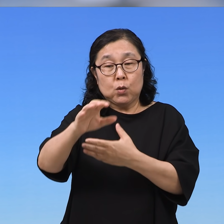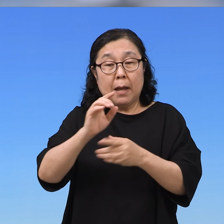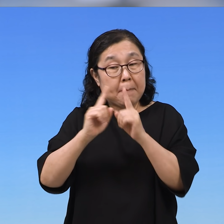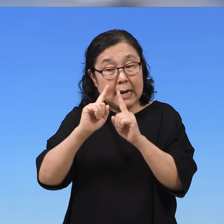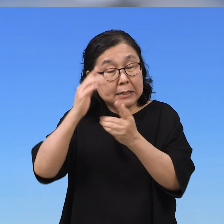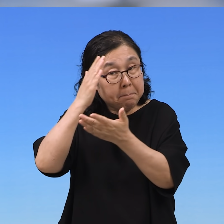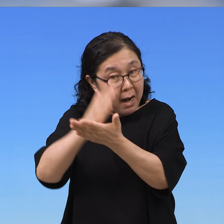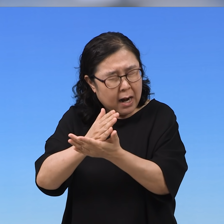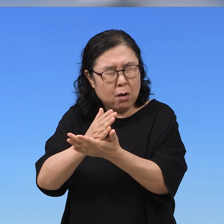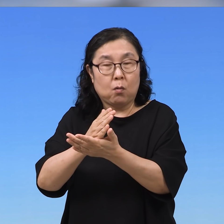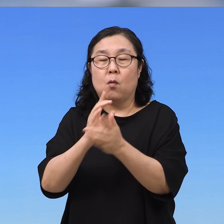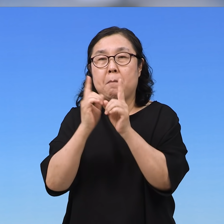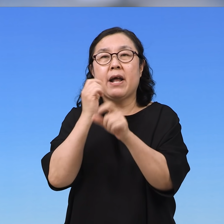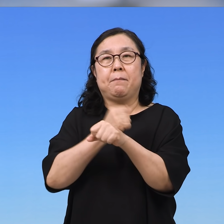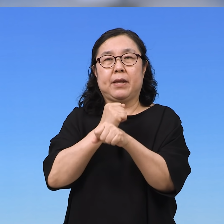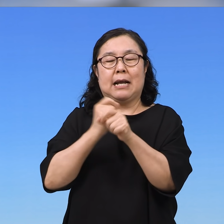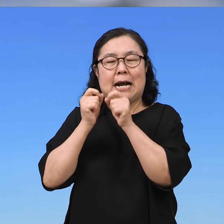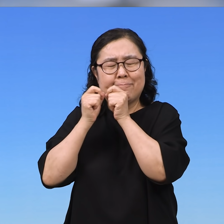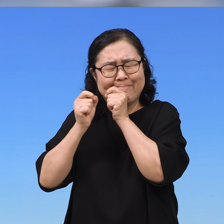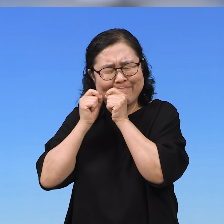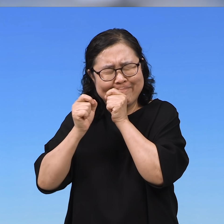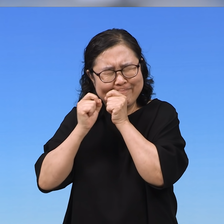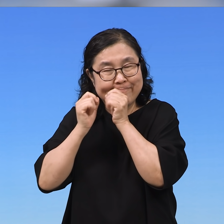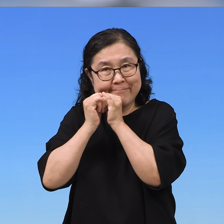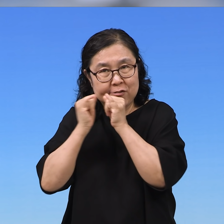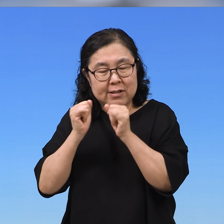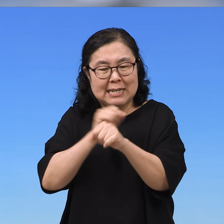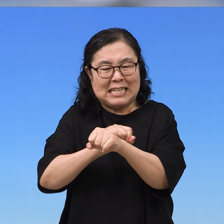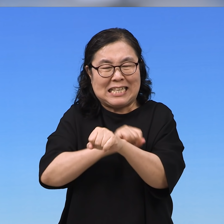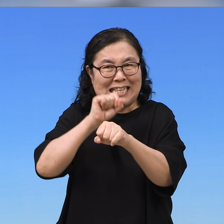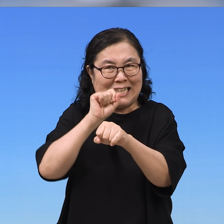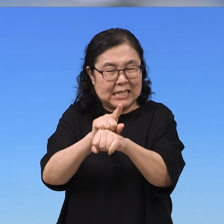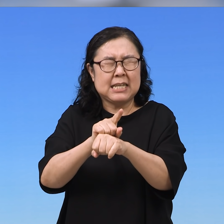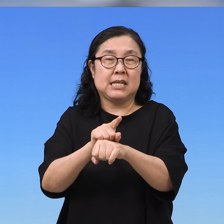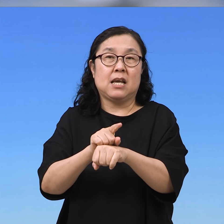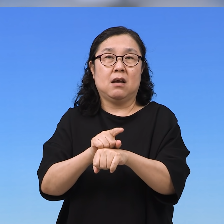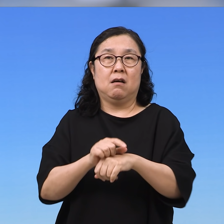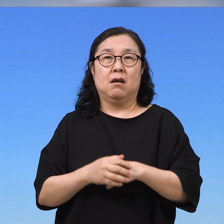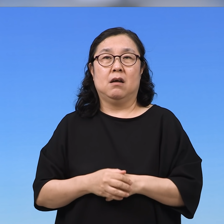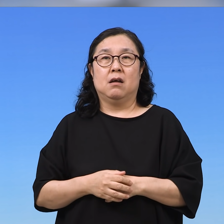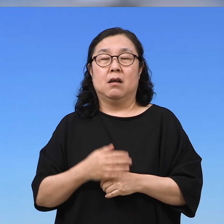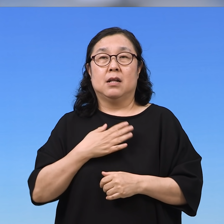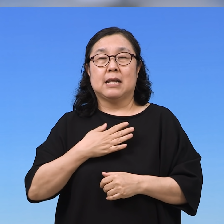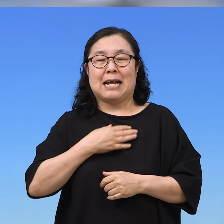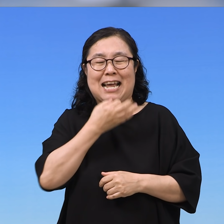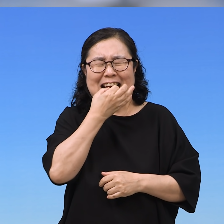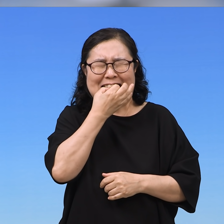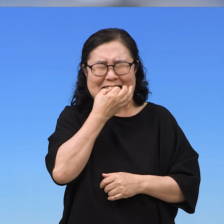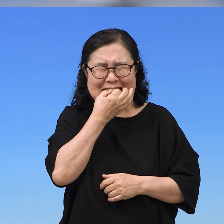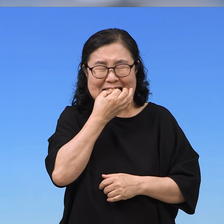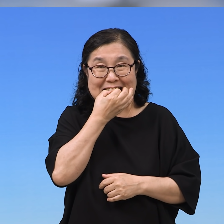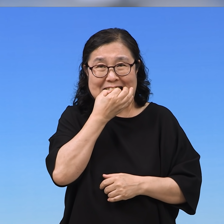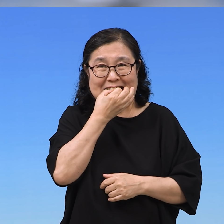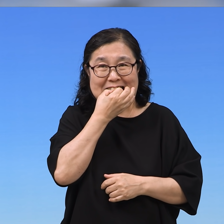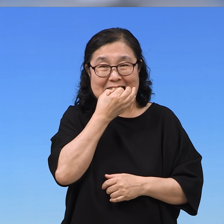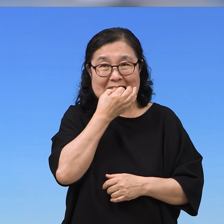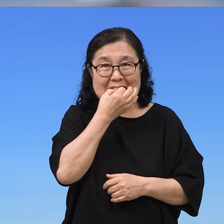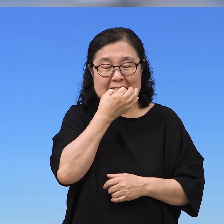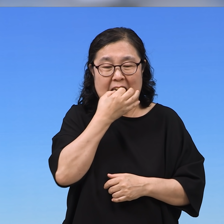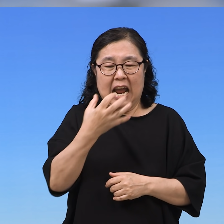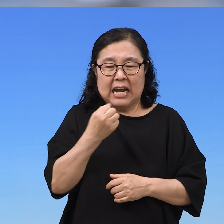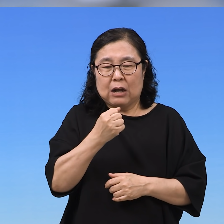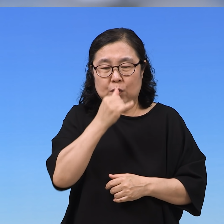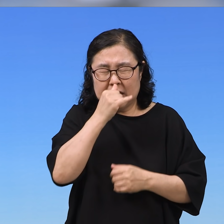마. 이게 이 탐욕이라는 데 약한 우리의 본성을